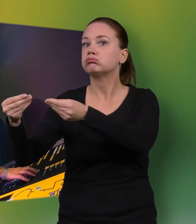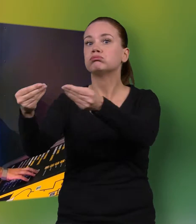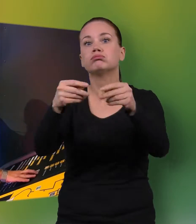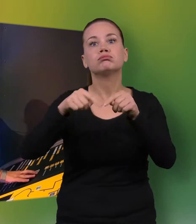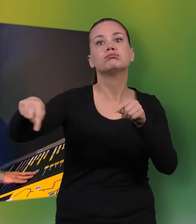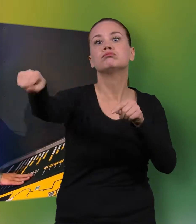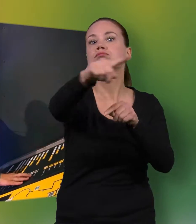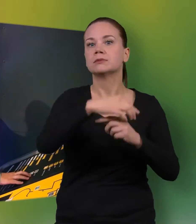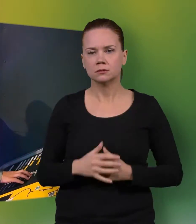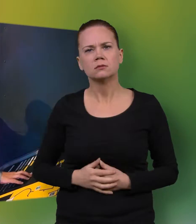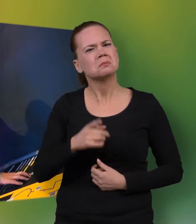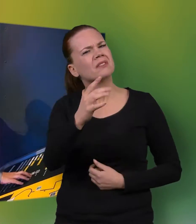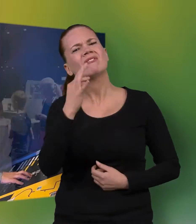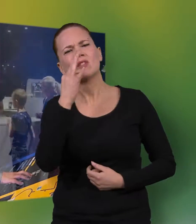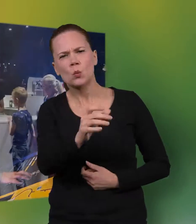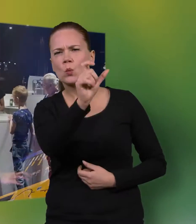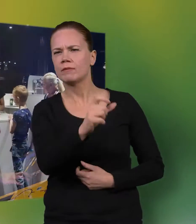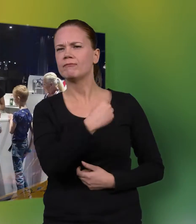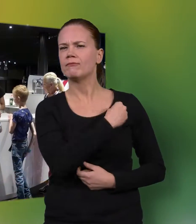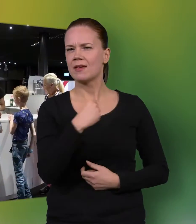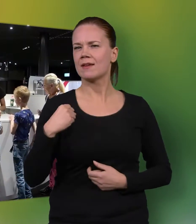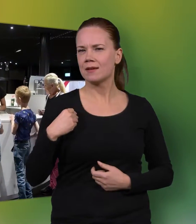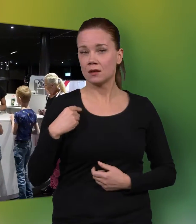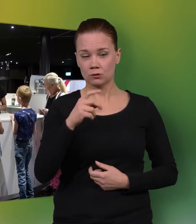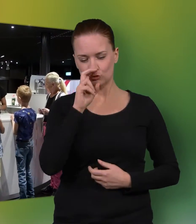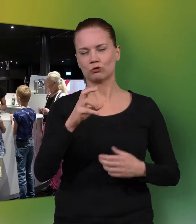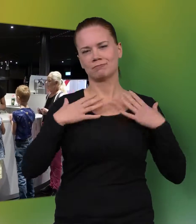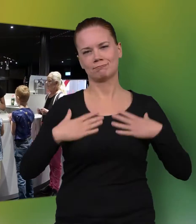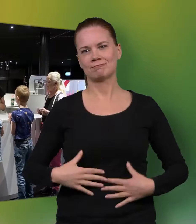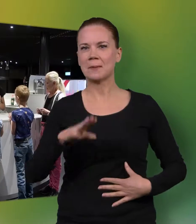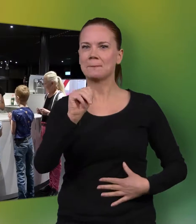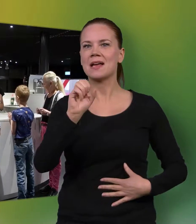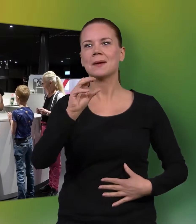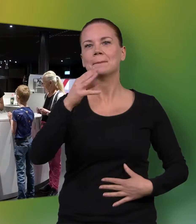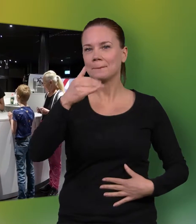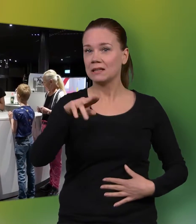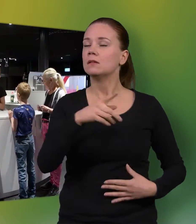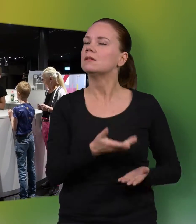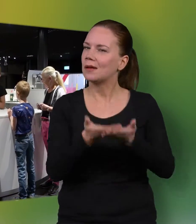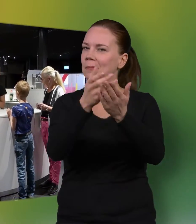i utställningen. Fråga någon av värdarna som har Megamind-tröjor på sig i centralen så hjälper de dig